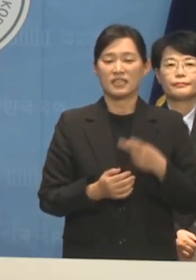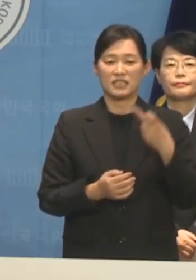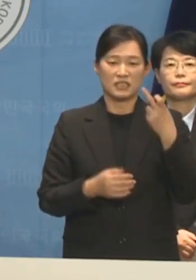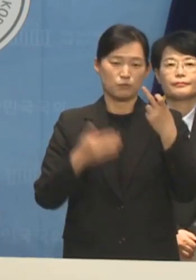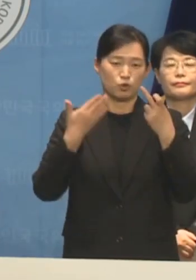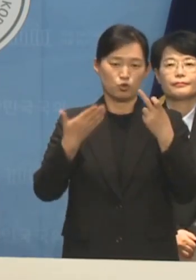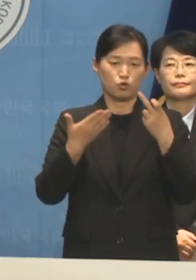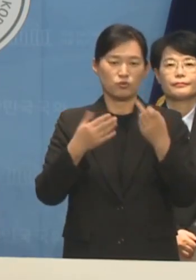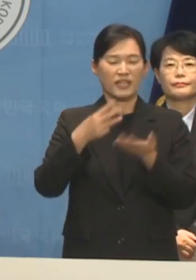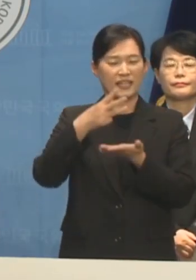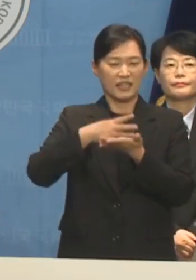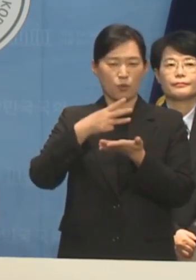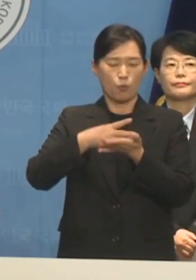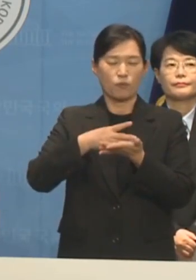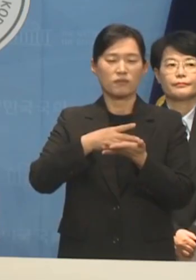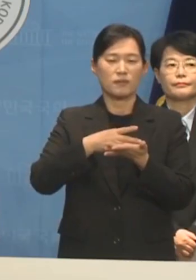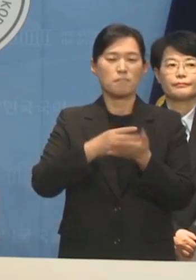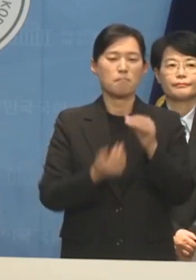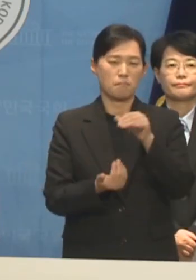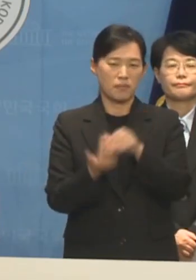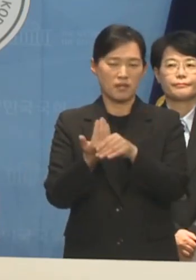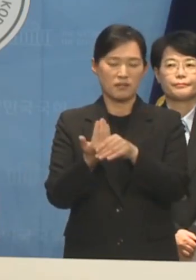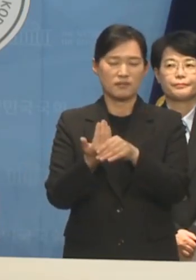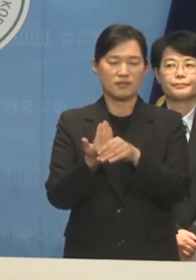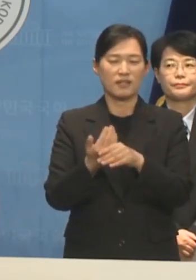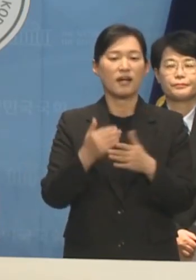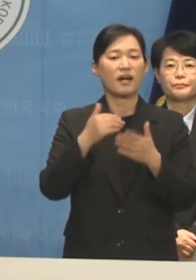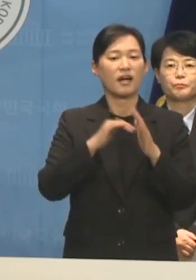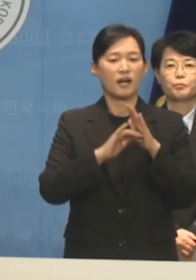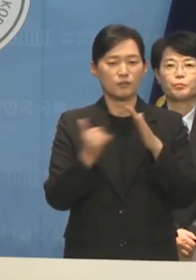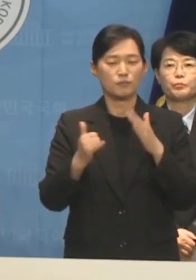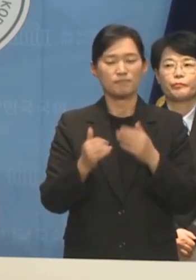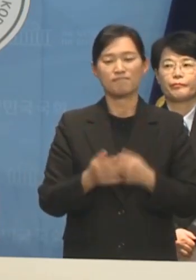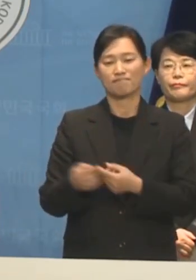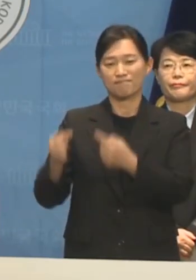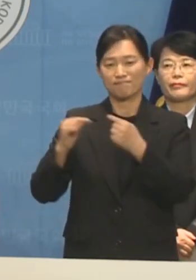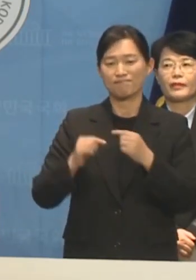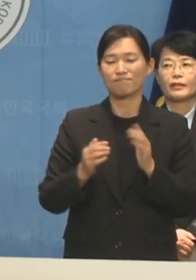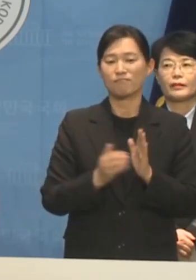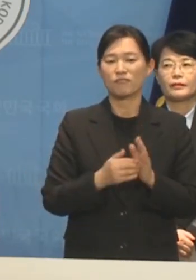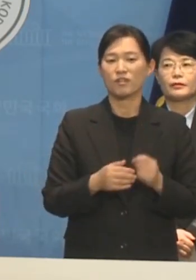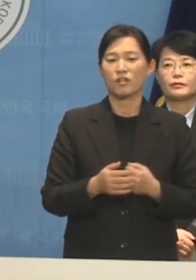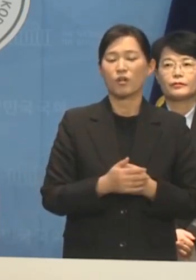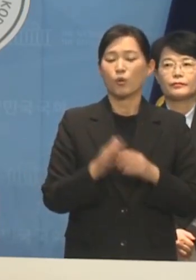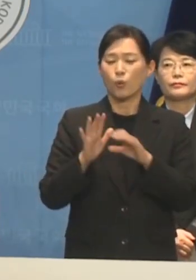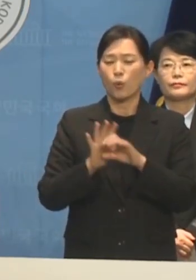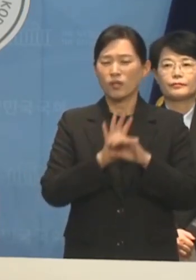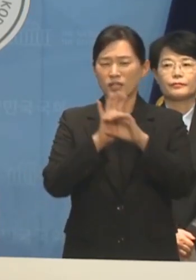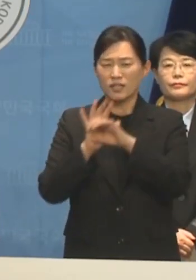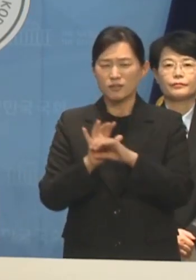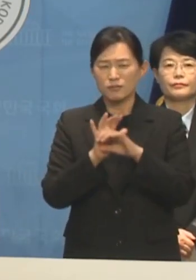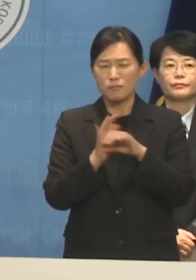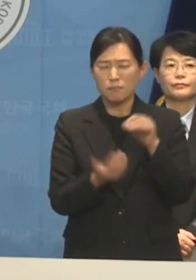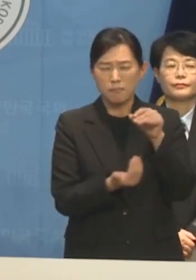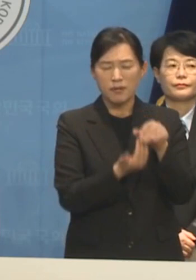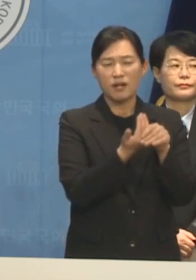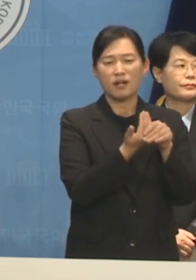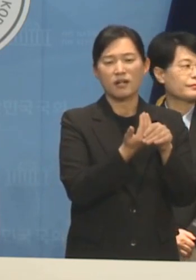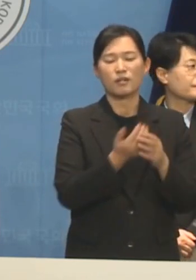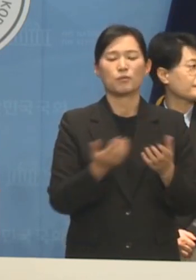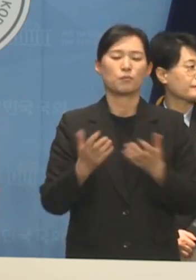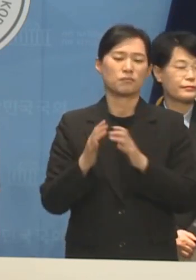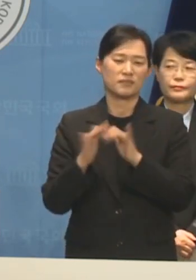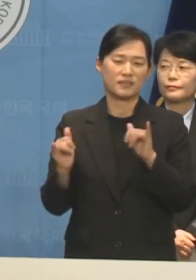참사 유가족협의회 운영위원장님도 함께해 주셨습니다. 김정태 코로나19 방역산재 피해자 노동자